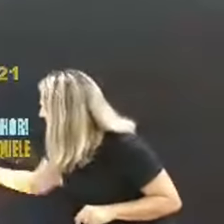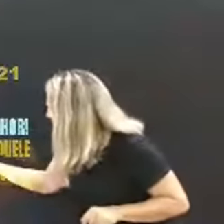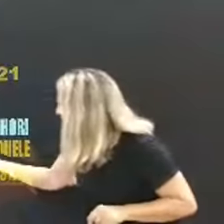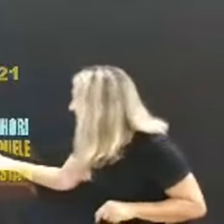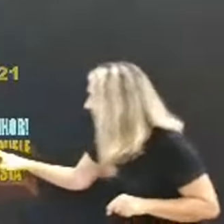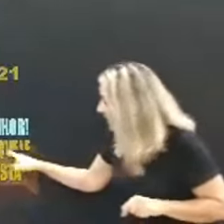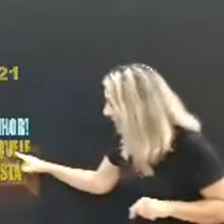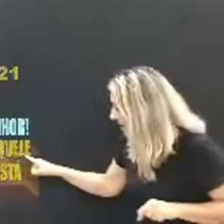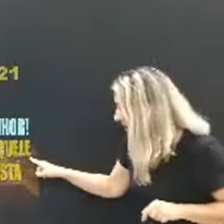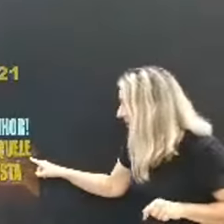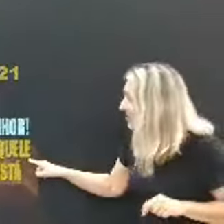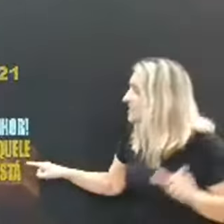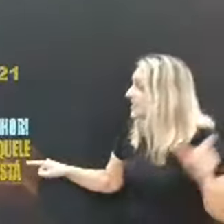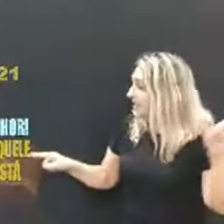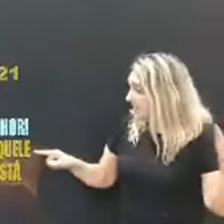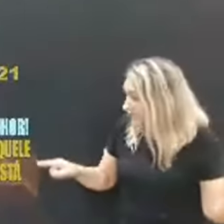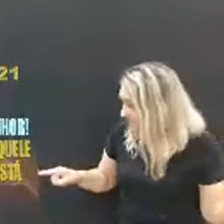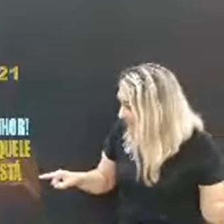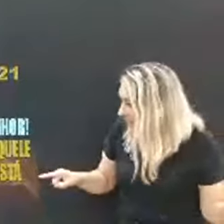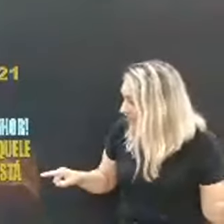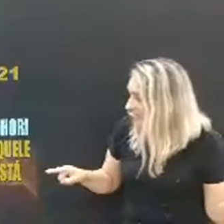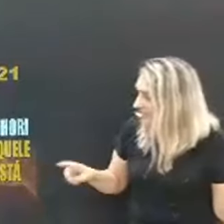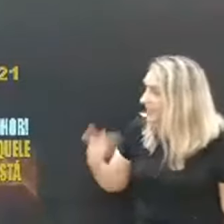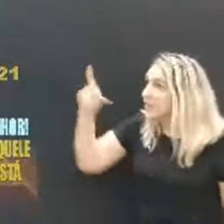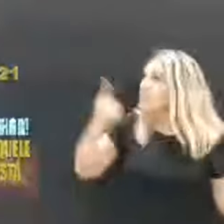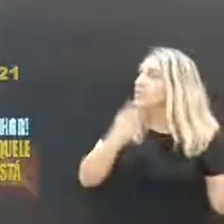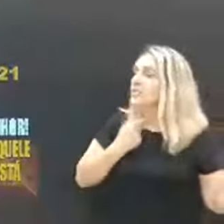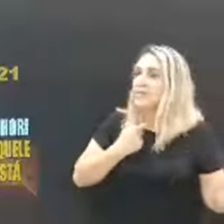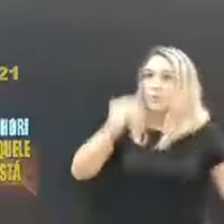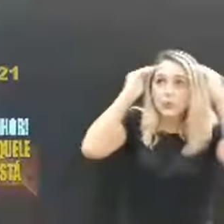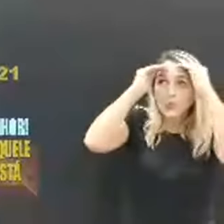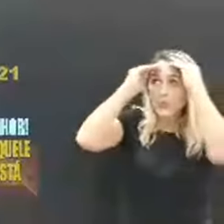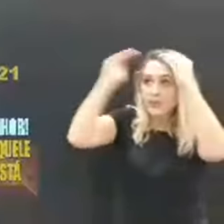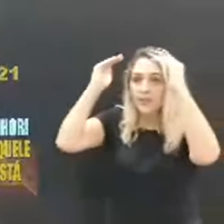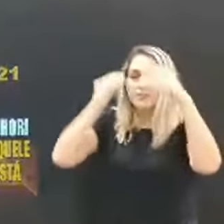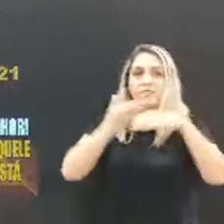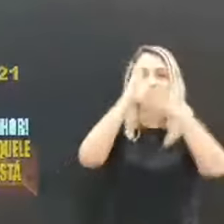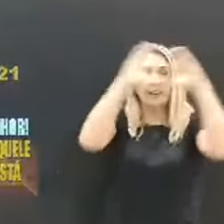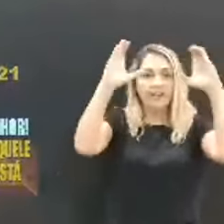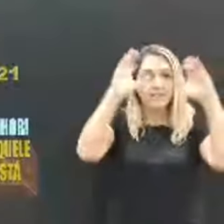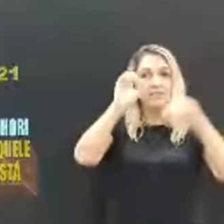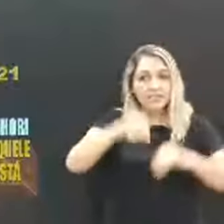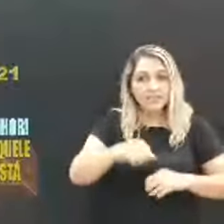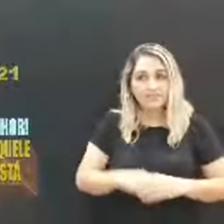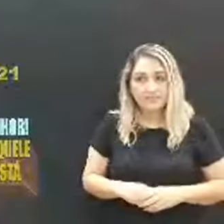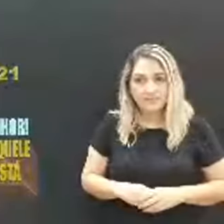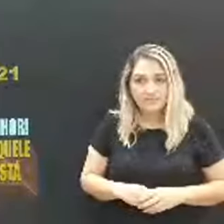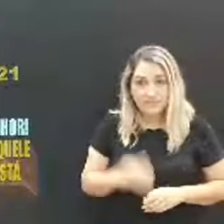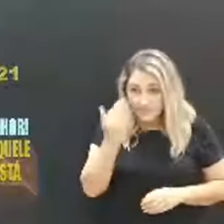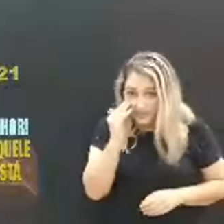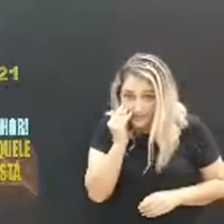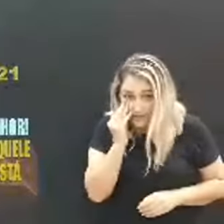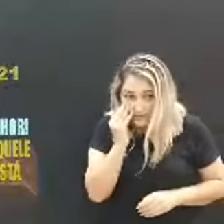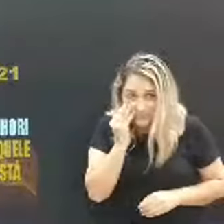aquele que não obedece a Deus, não faz a vontade dele, não tem direito ao reino de Deus, mas aquele que obedece ao Pai, que faz a vontade dele,